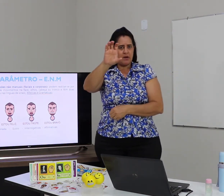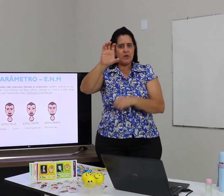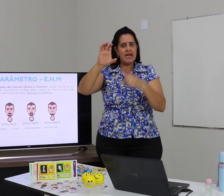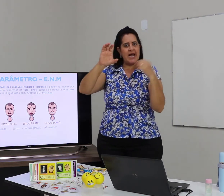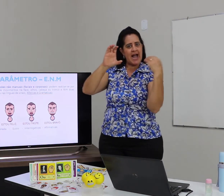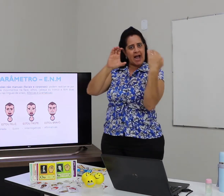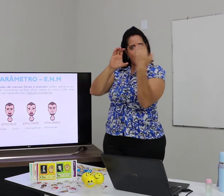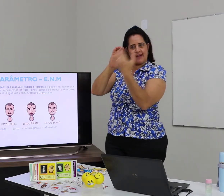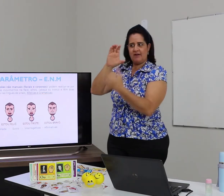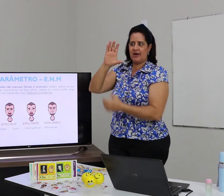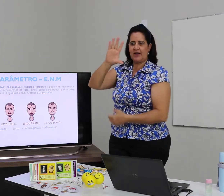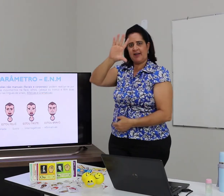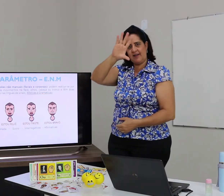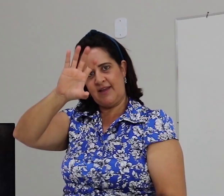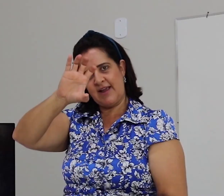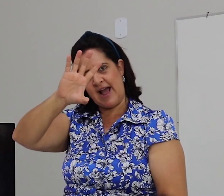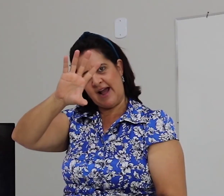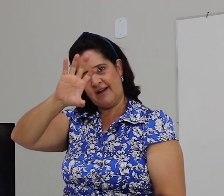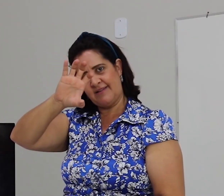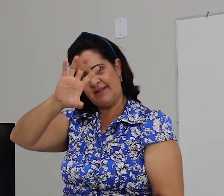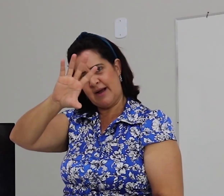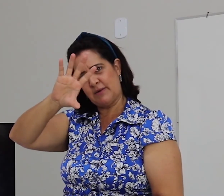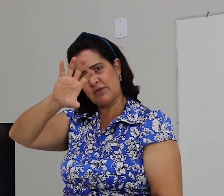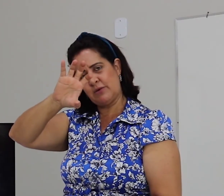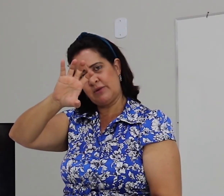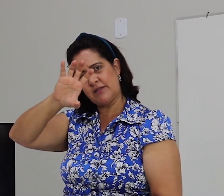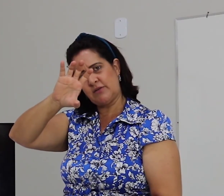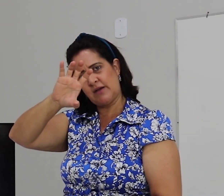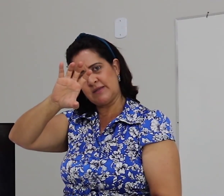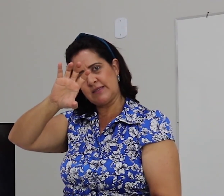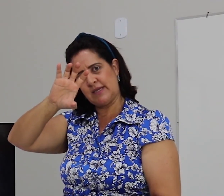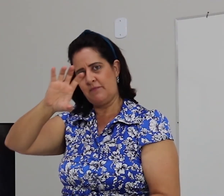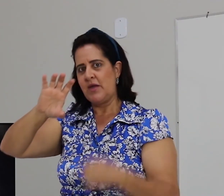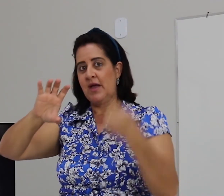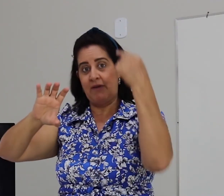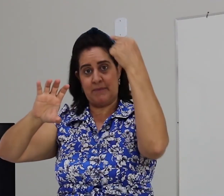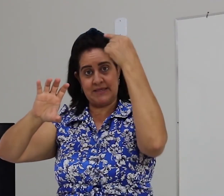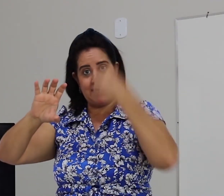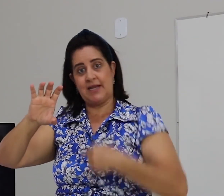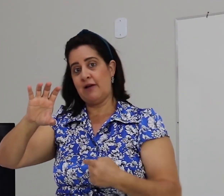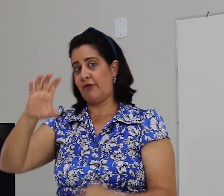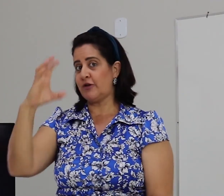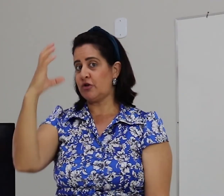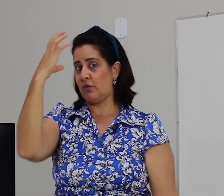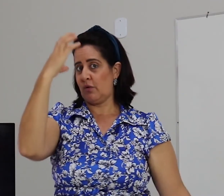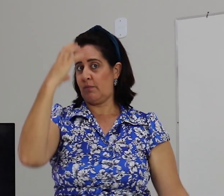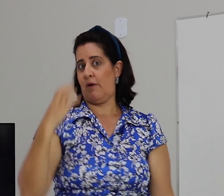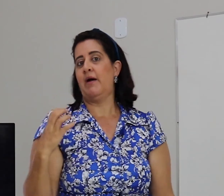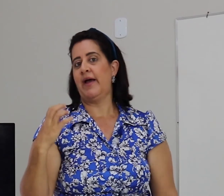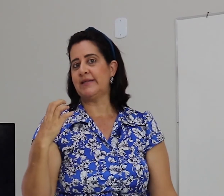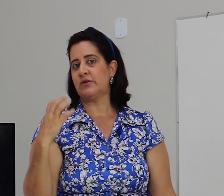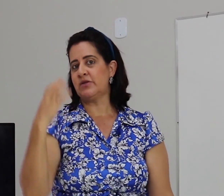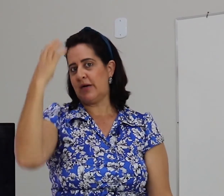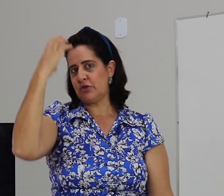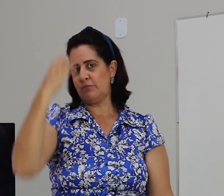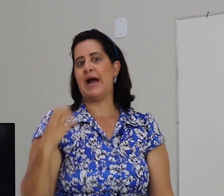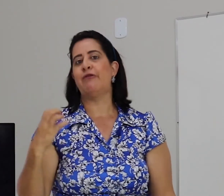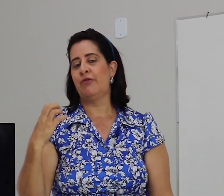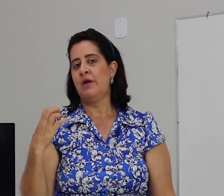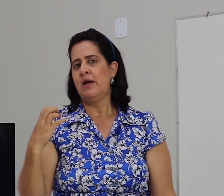em garra. Olha aqui, em garra. Os 5 dedos ficam assim. Vai passar aqui na frente do corpo, ó. Esse é o sinal de bravo. Mas